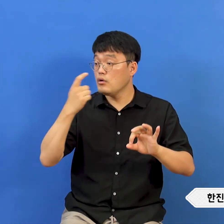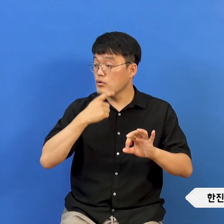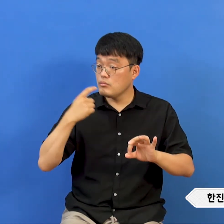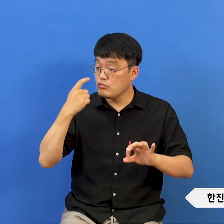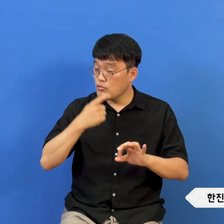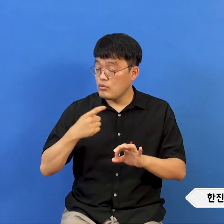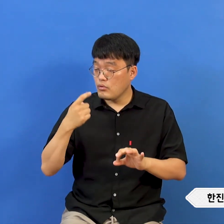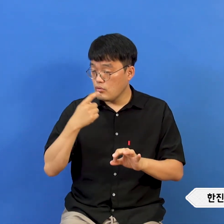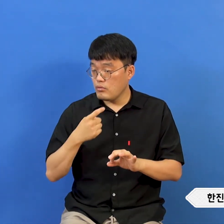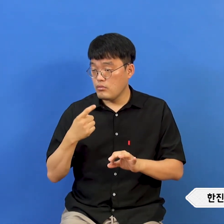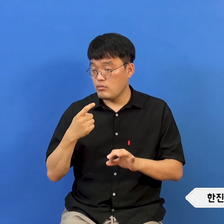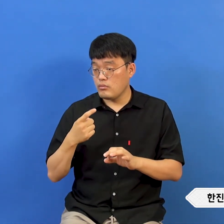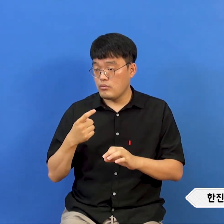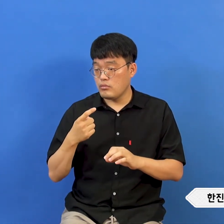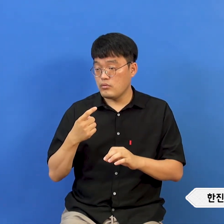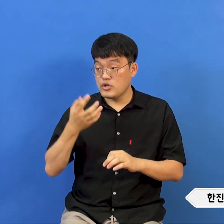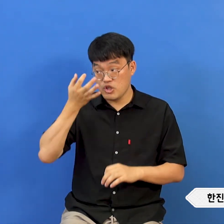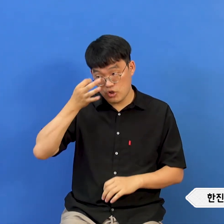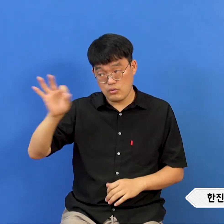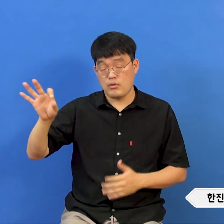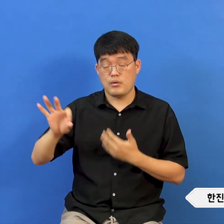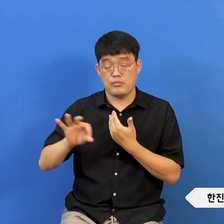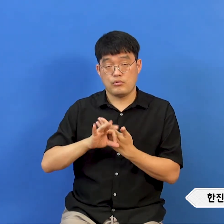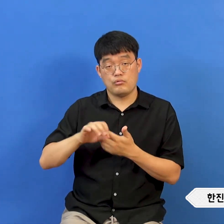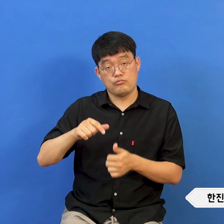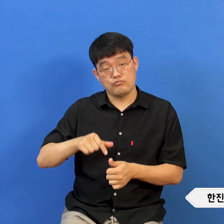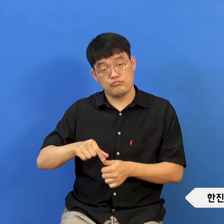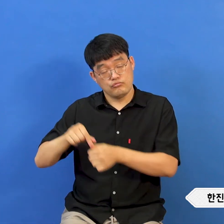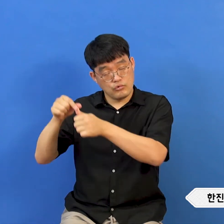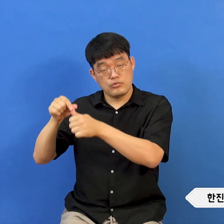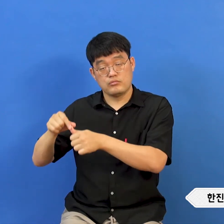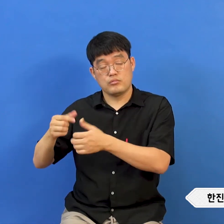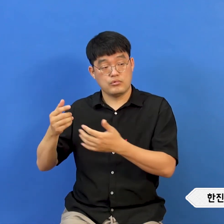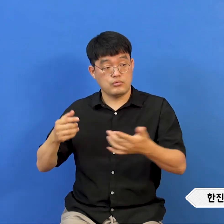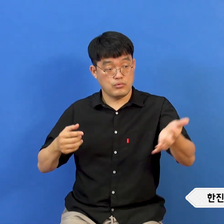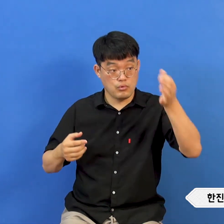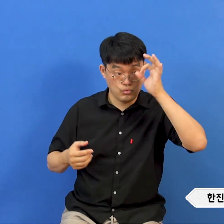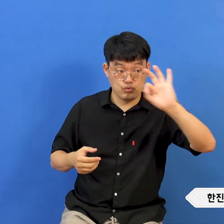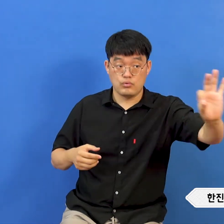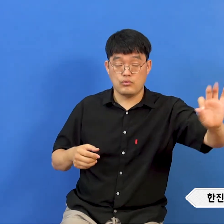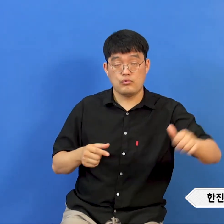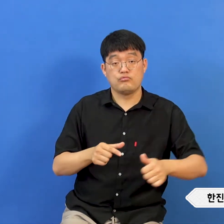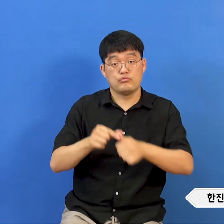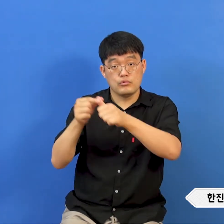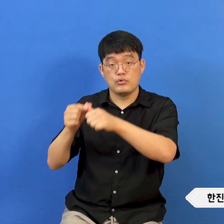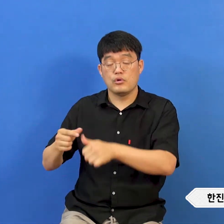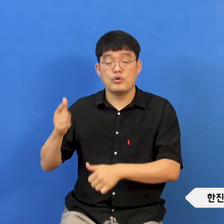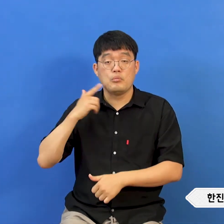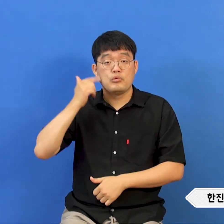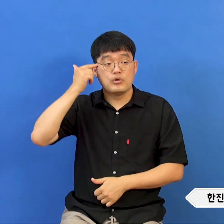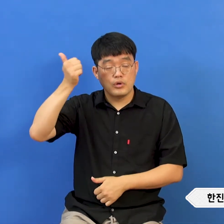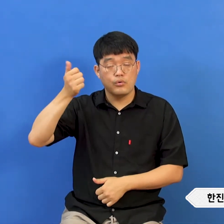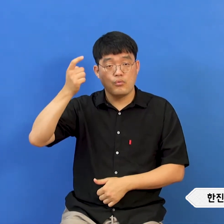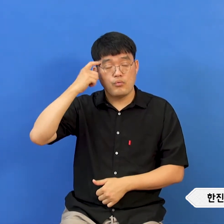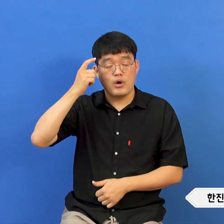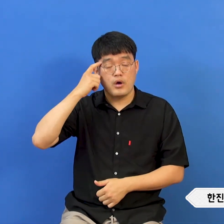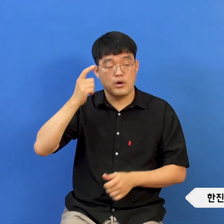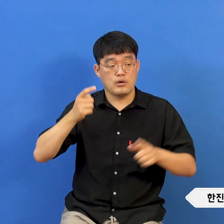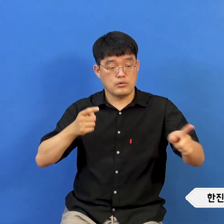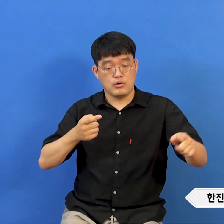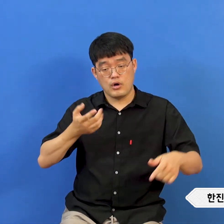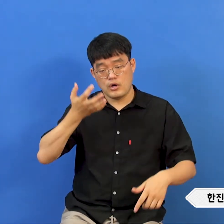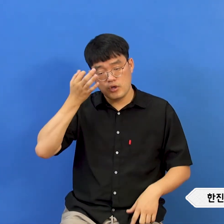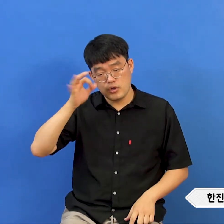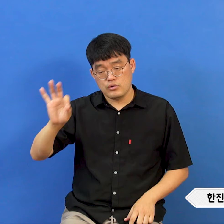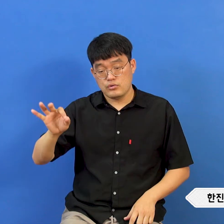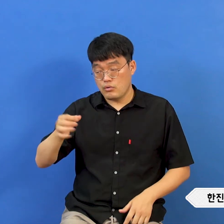구원에 이른다고 했지 않습니까? 말씀에. 그래서 그 사람 시인했는데 근데도 목사님은 왜 그걸로는 부족하다고 하십니까?